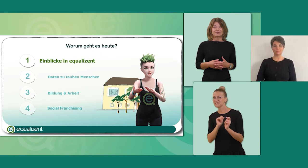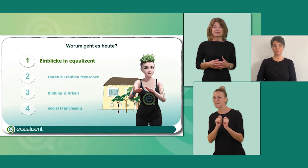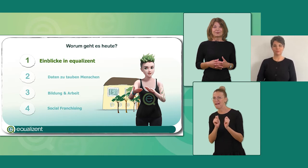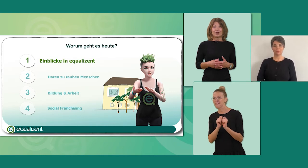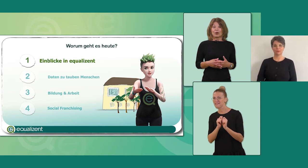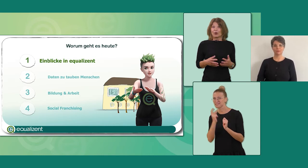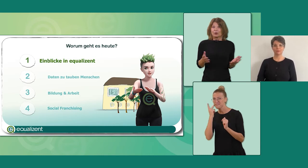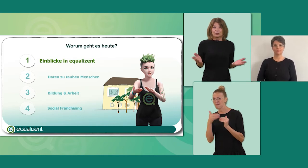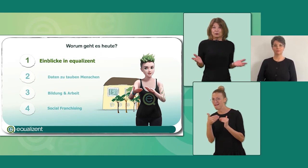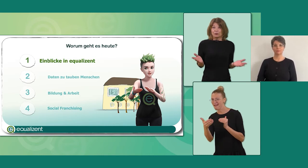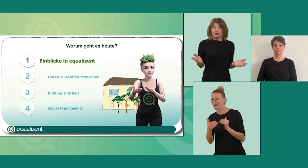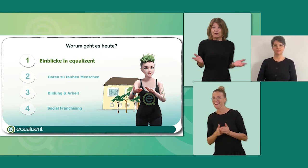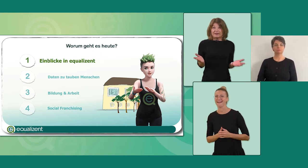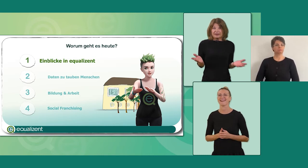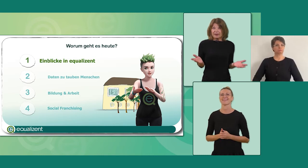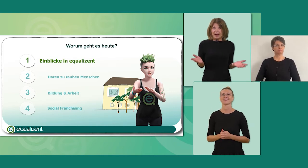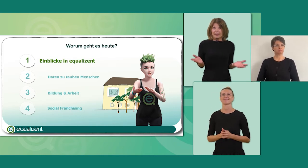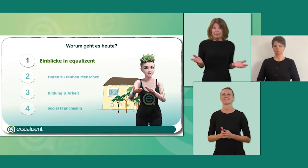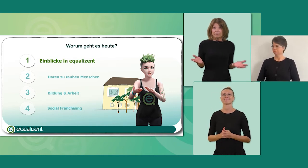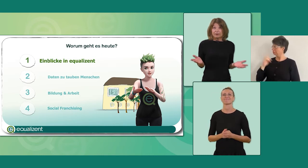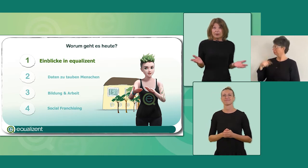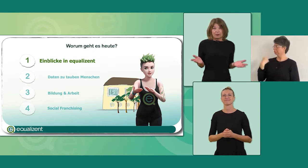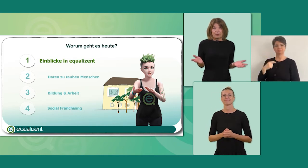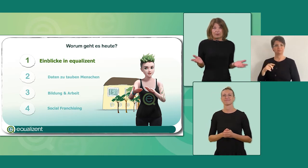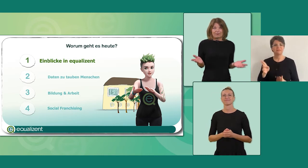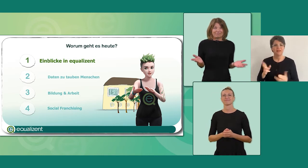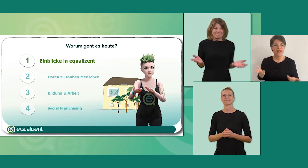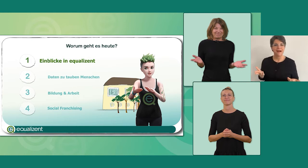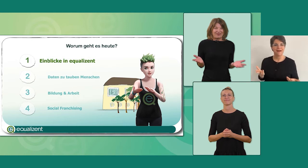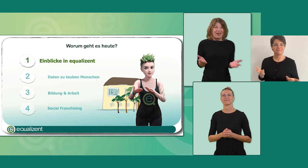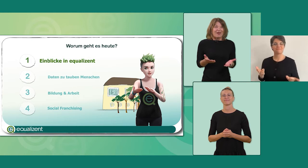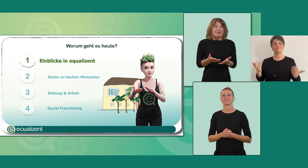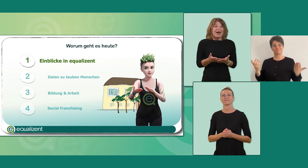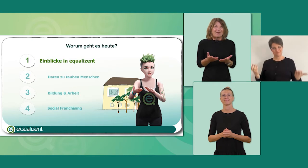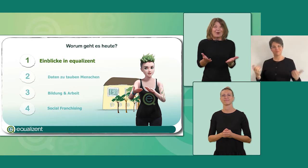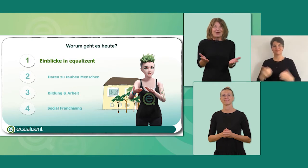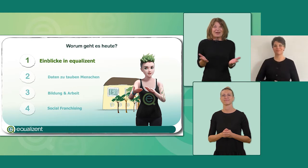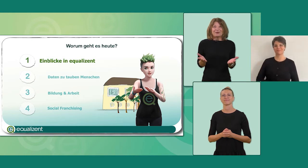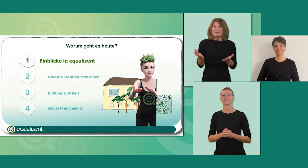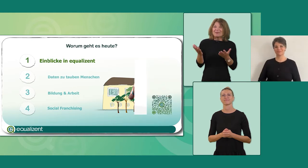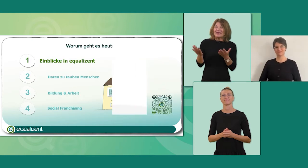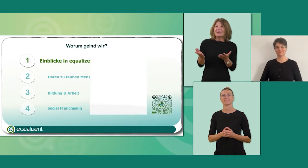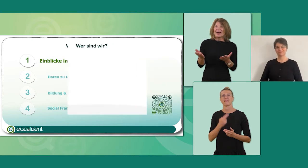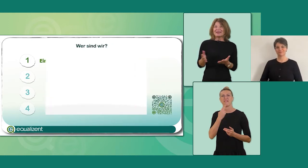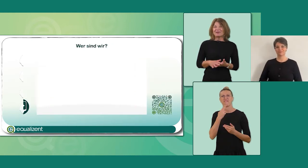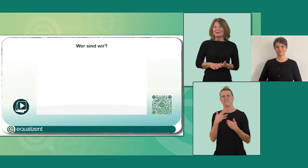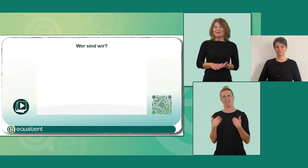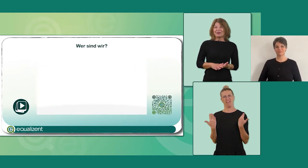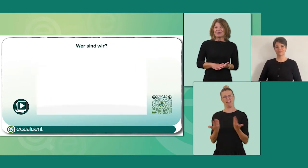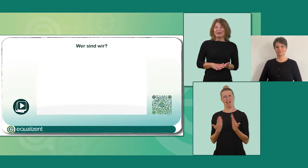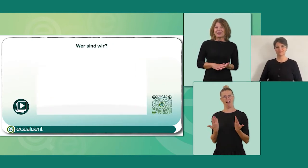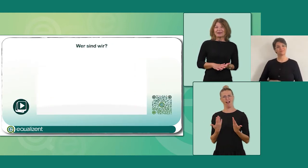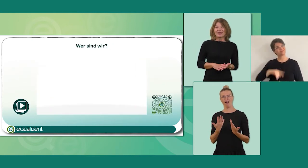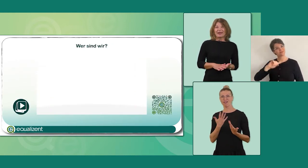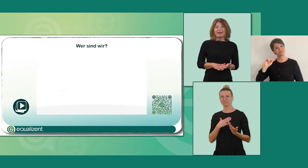Nun, wer sind wir alle? wir haben euch hier unser bilinguales